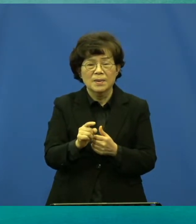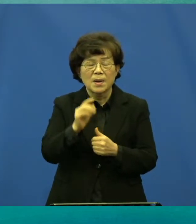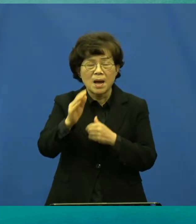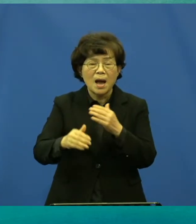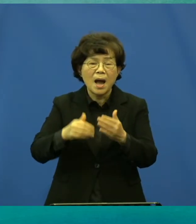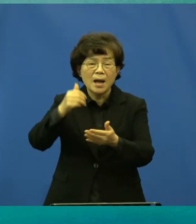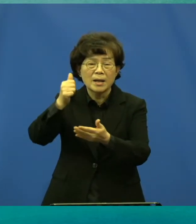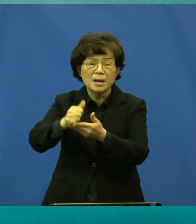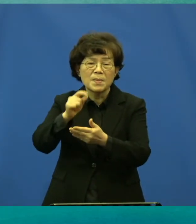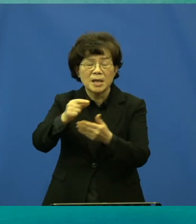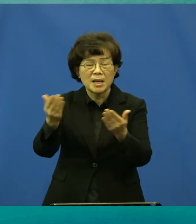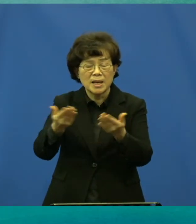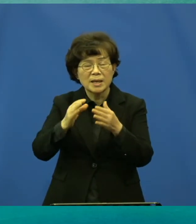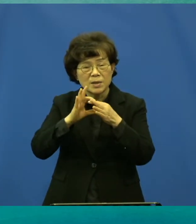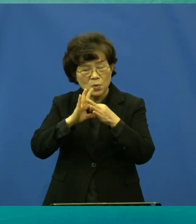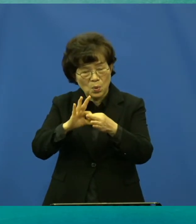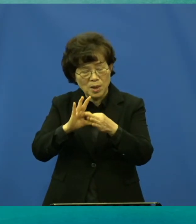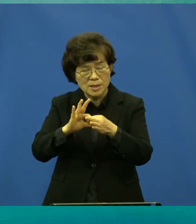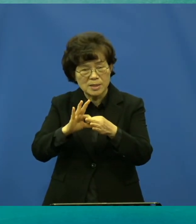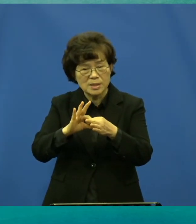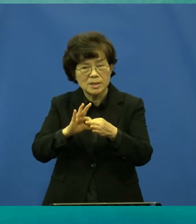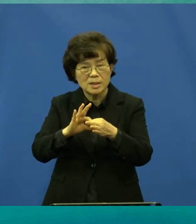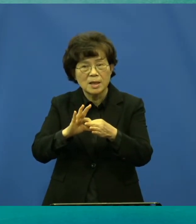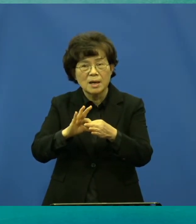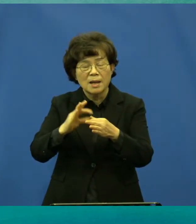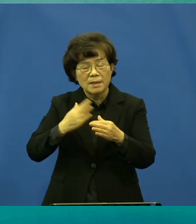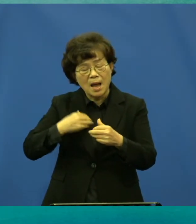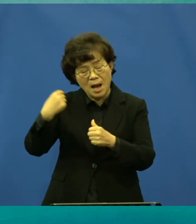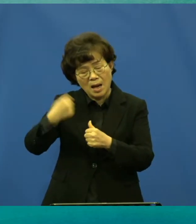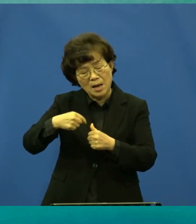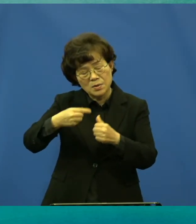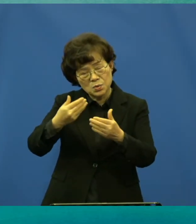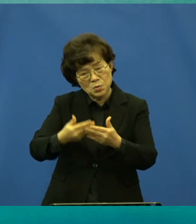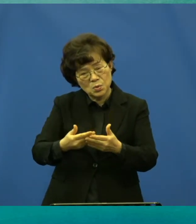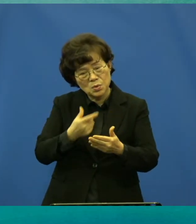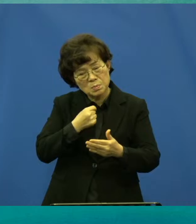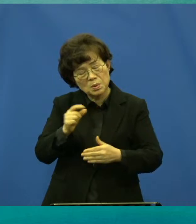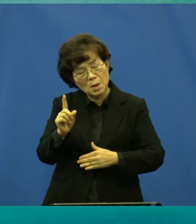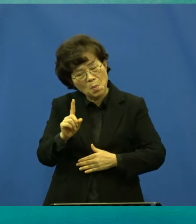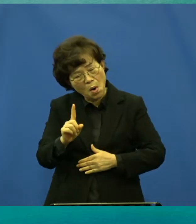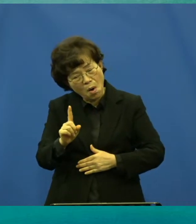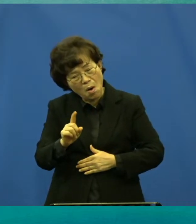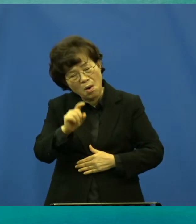하나님이 이 일을 통하여 무엇을 말씀하시려고 하시는지,